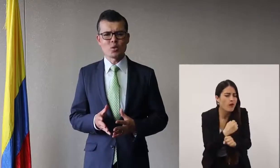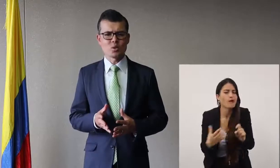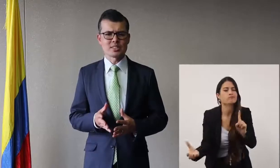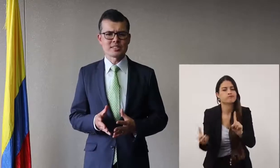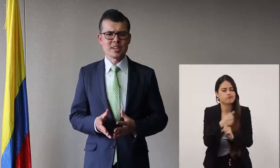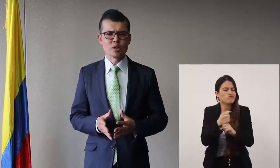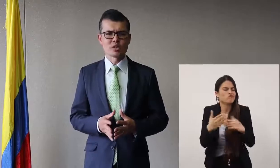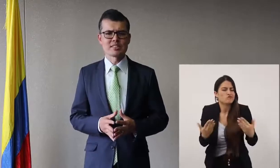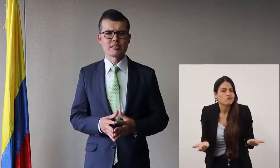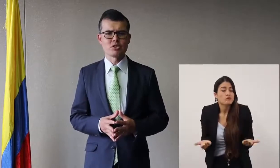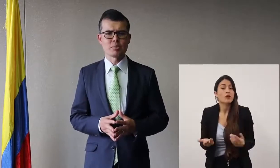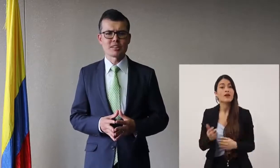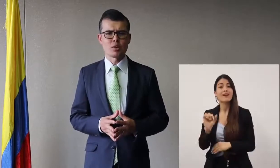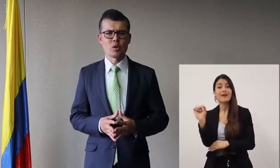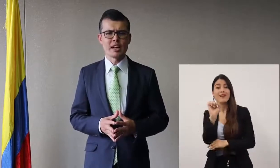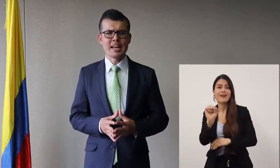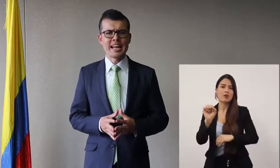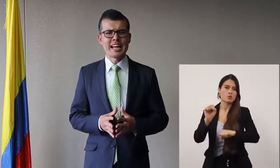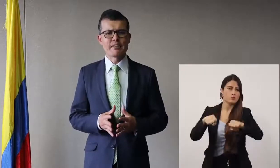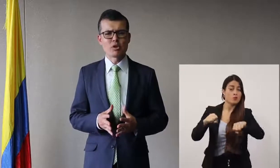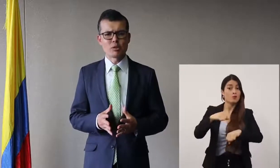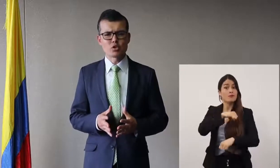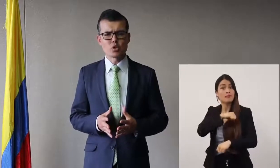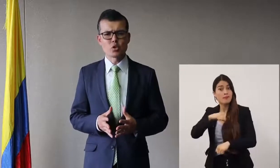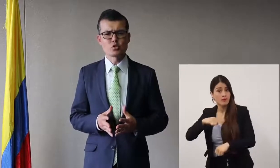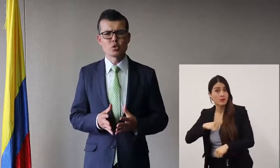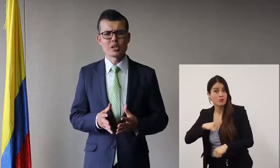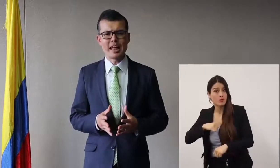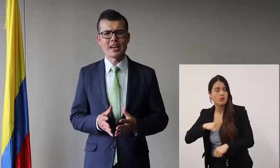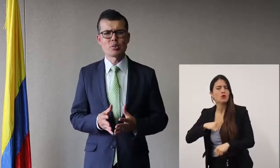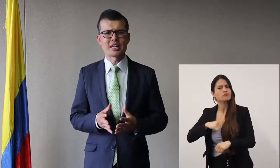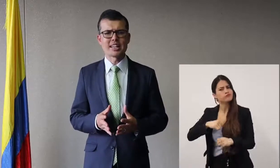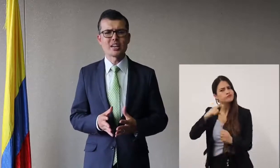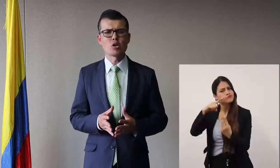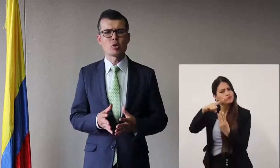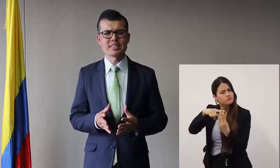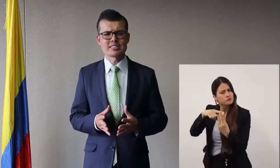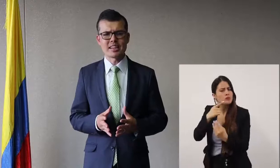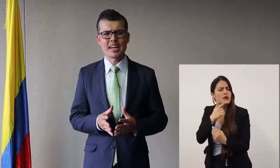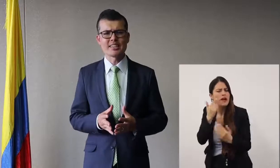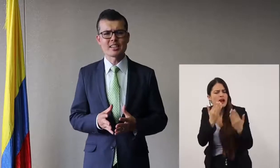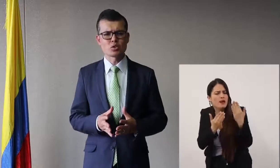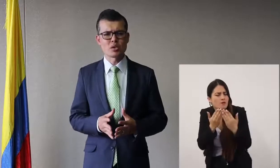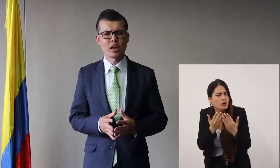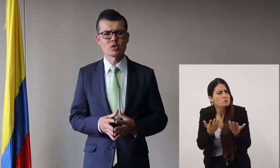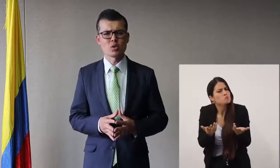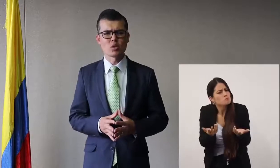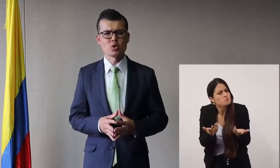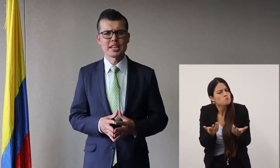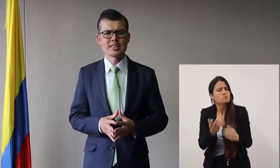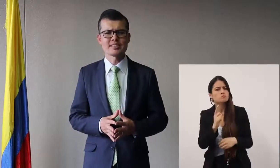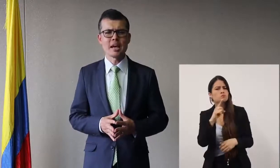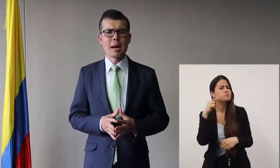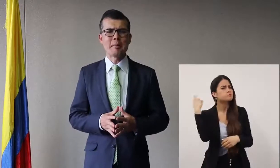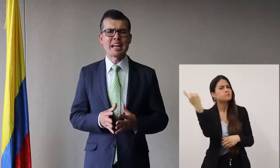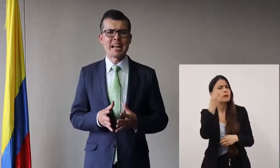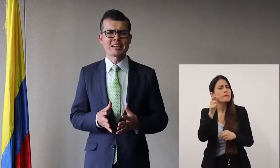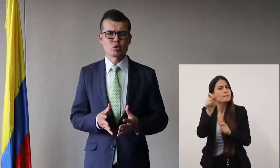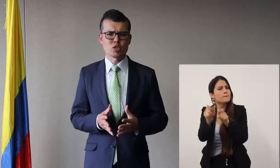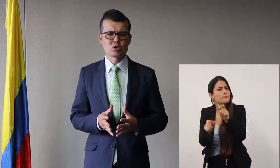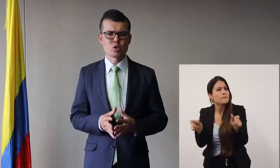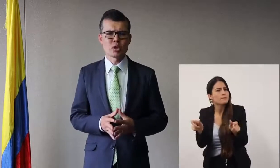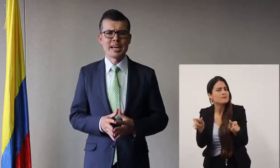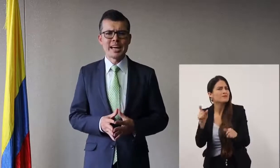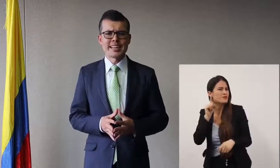para vehículos destinados al servicio particular, la información consultada y obtenida no muestra que haya resultados concluyentes para